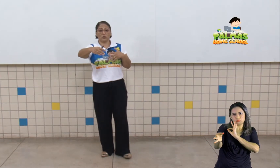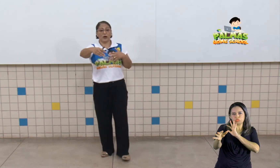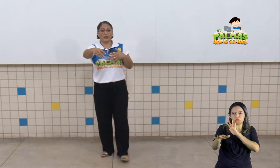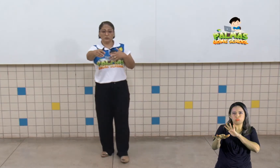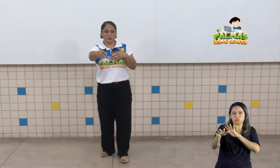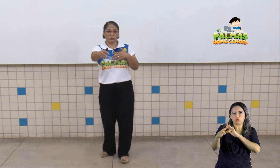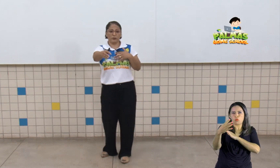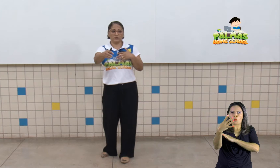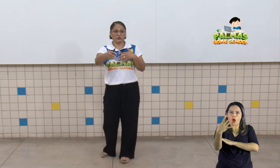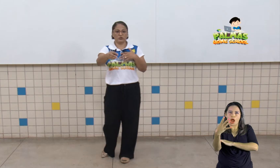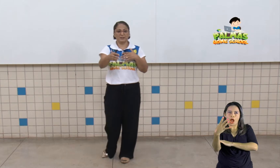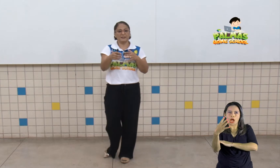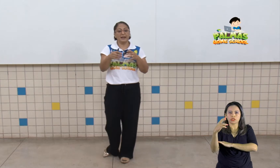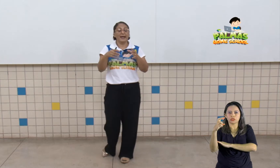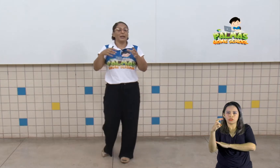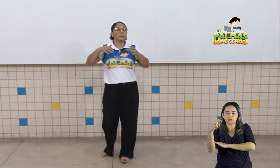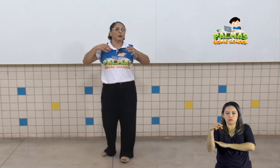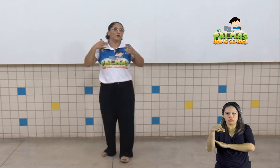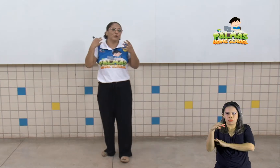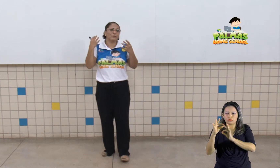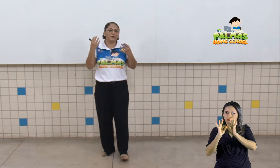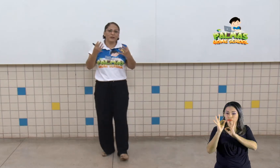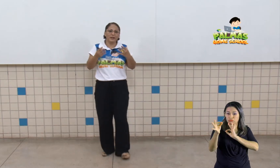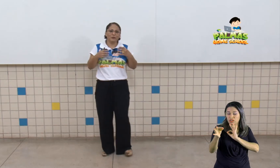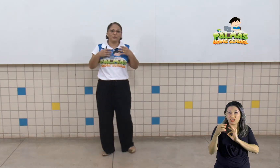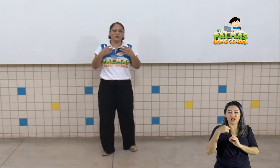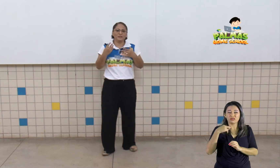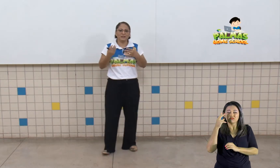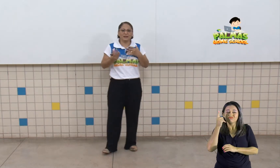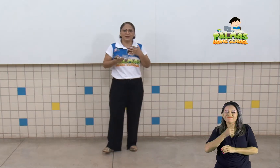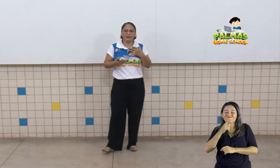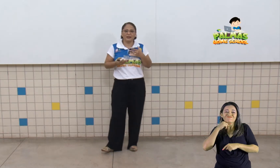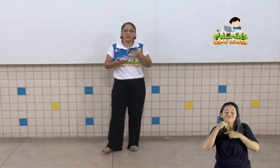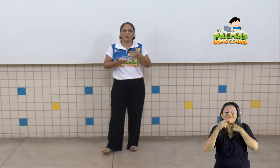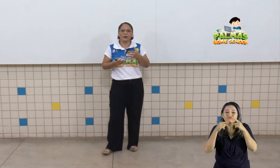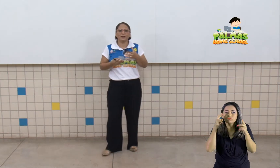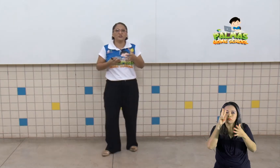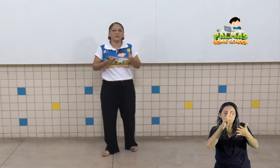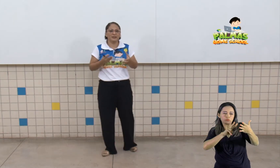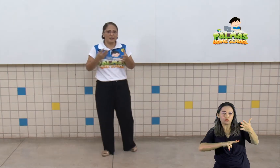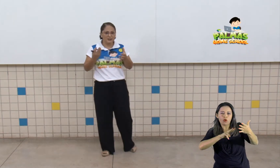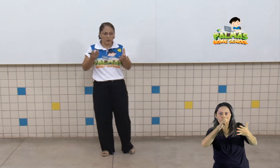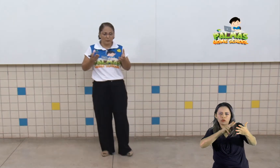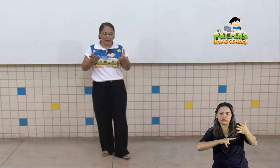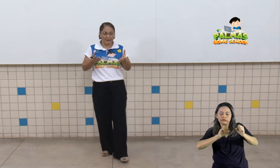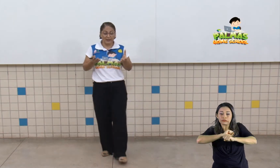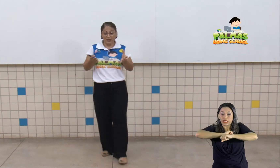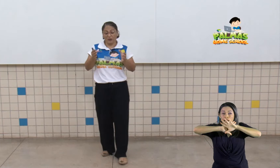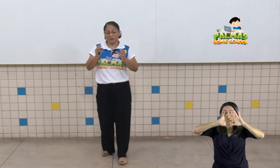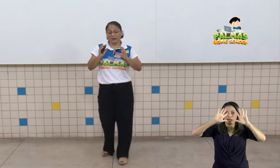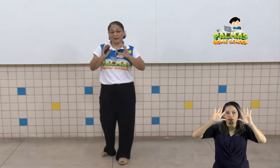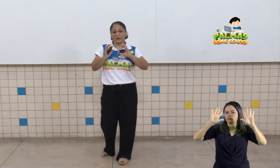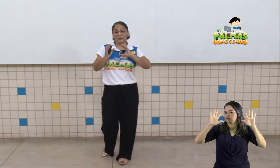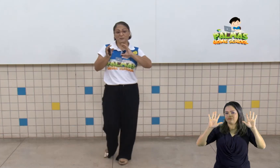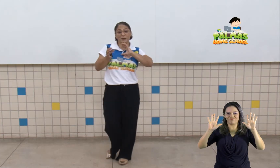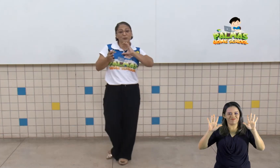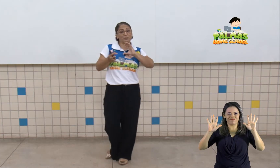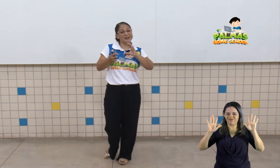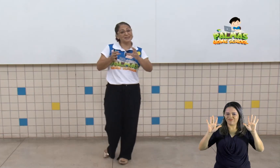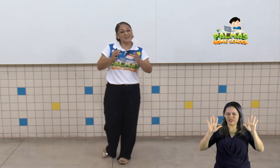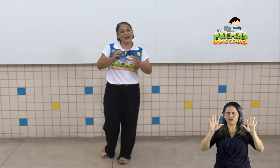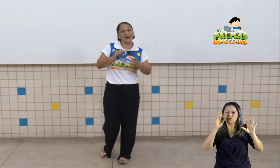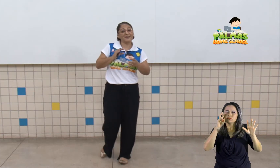uns 4 ou 5 metros de distância, eu não vou ver, eu não vou conseguir ler com uma nitidez completa. Eu vou ver aquela coisa